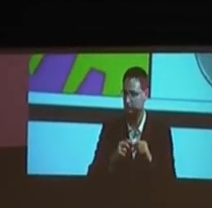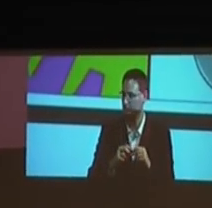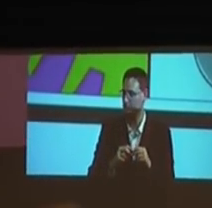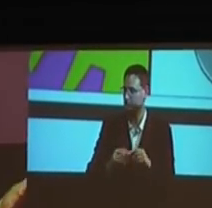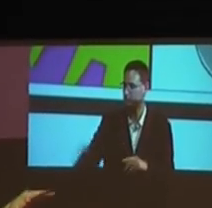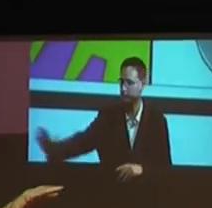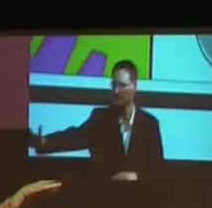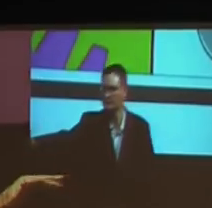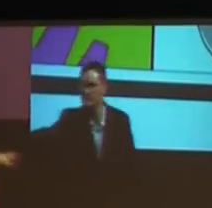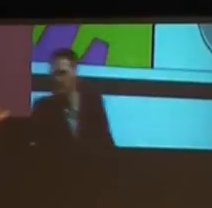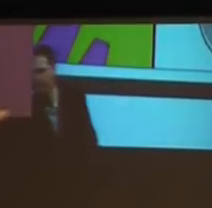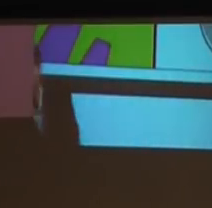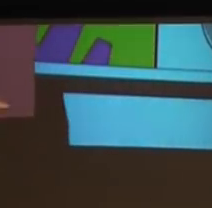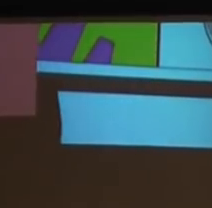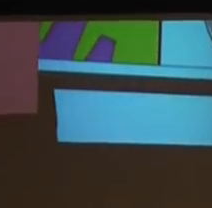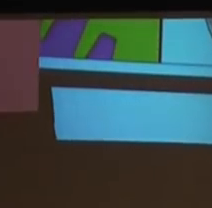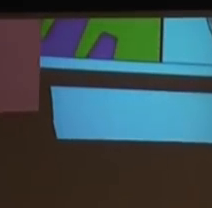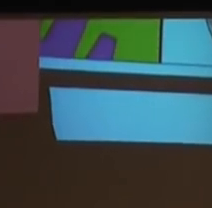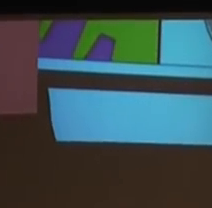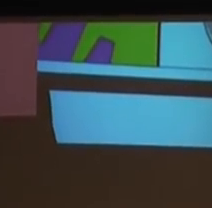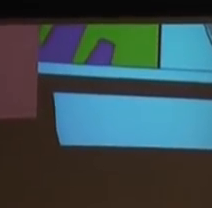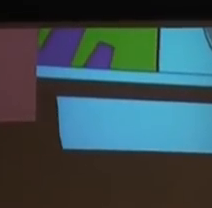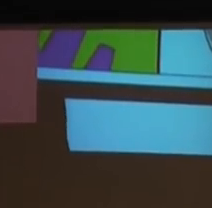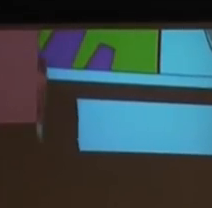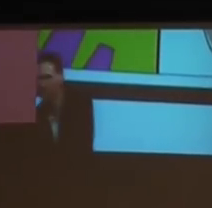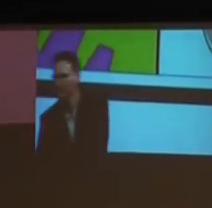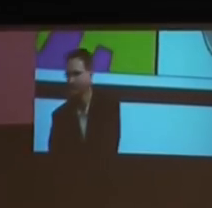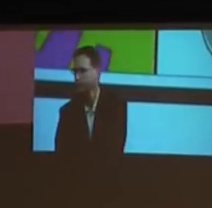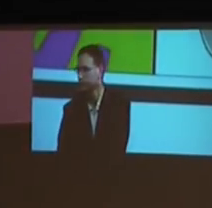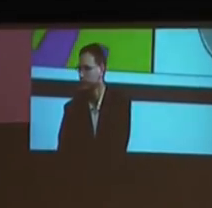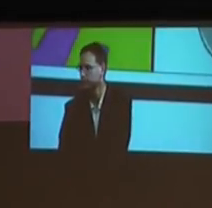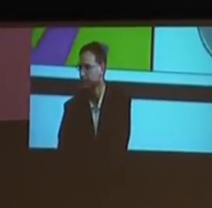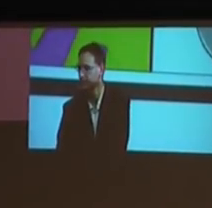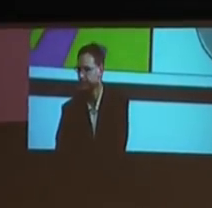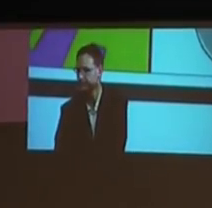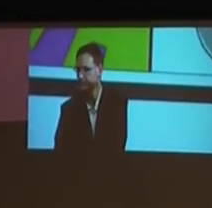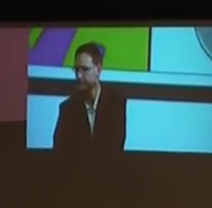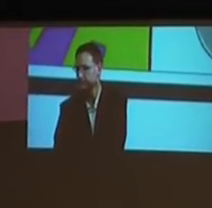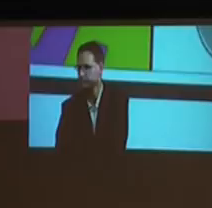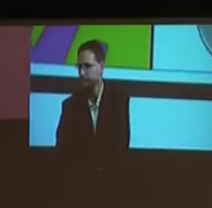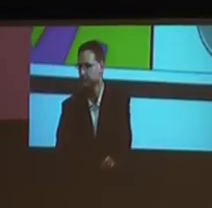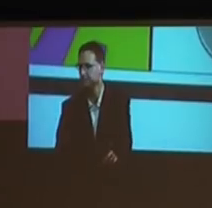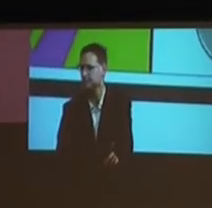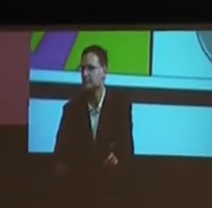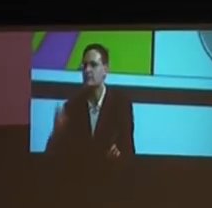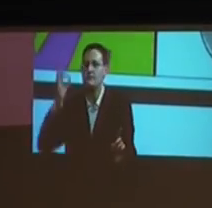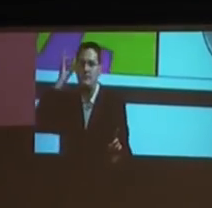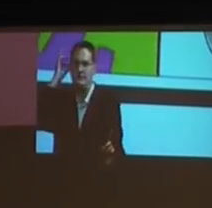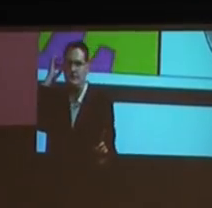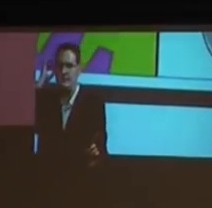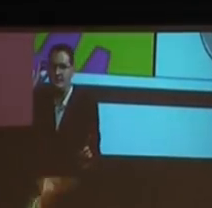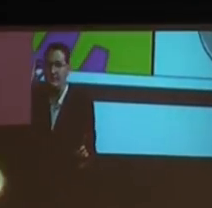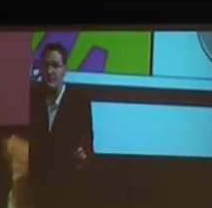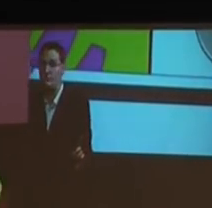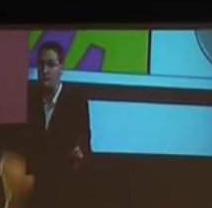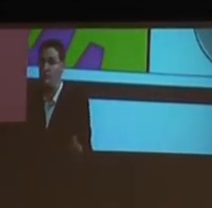darum geht es nicht. Es geht darum, dass wir im ersten einmal sagen, Leute, wir haben was, was ihr nicht habt. Und das funktioniert total gut. Und damit kriegen wir